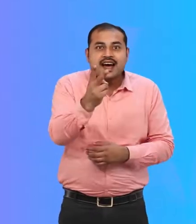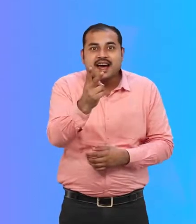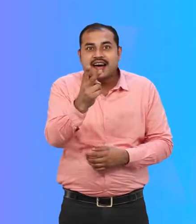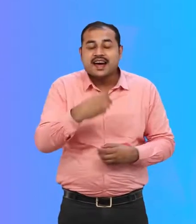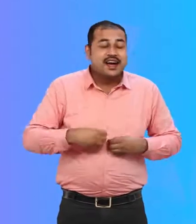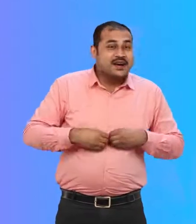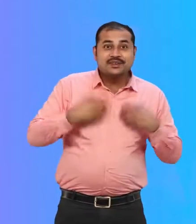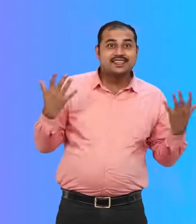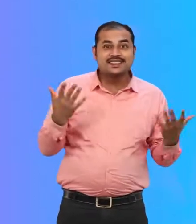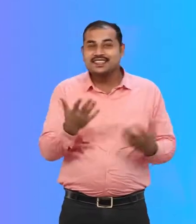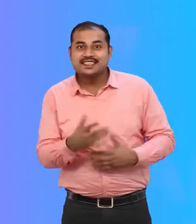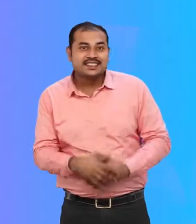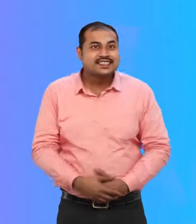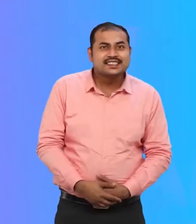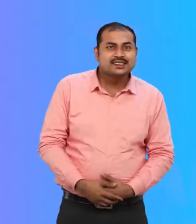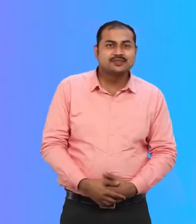अ